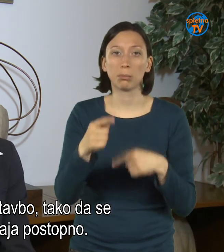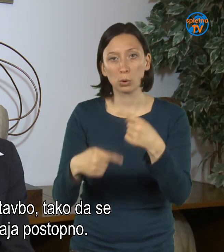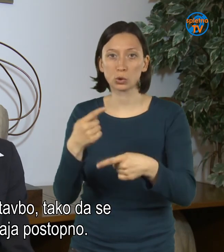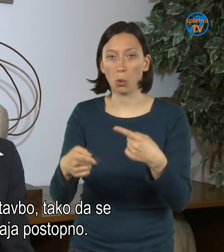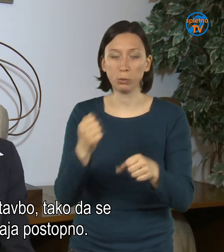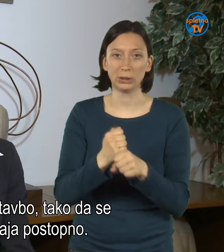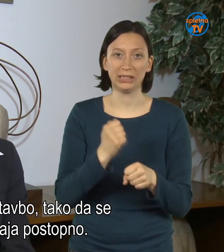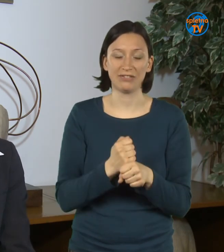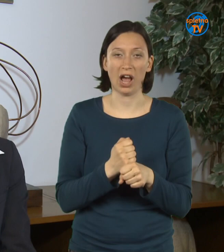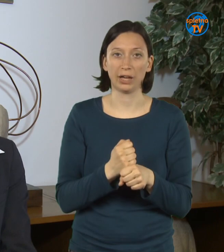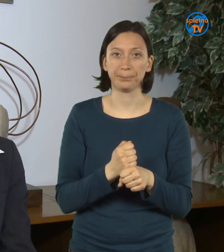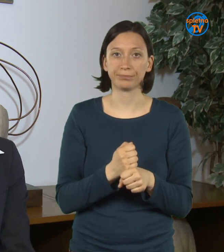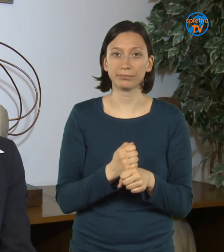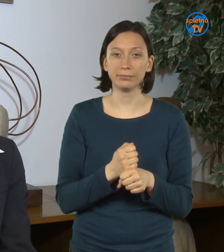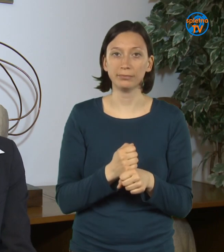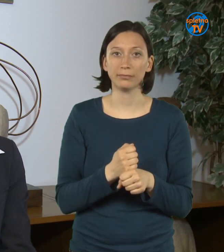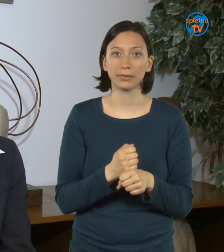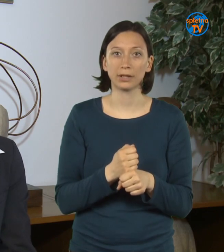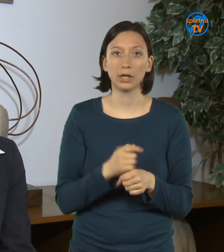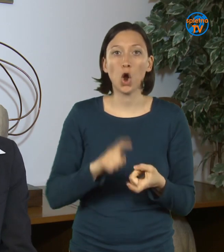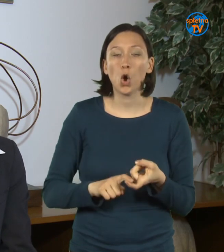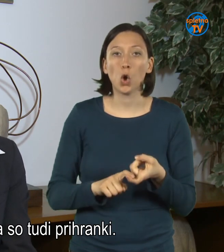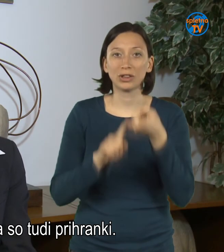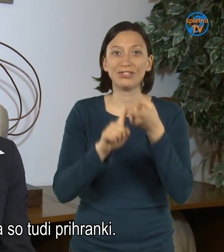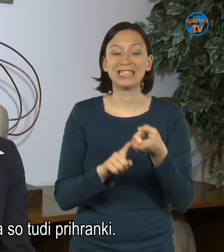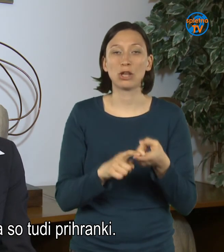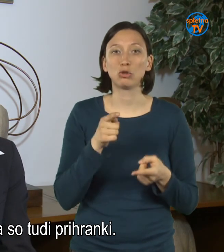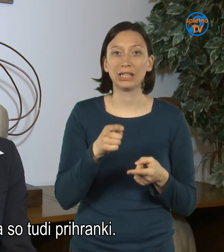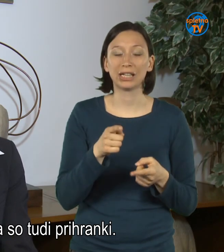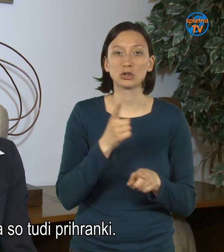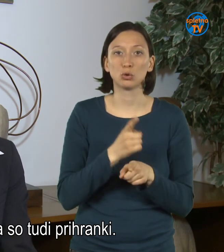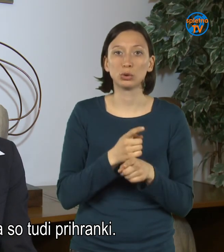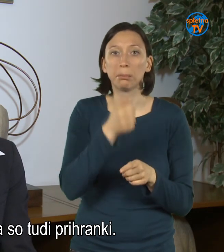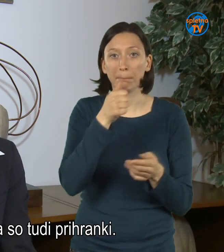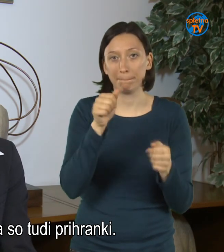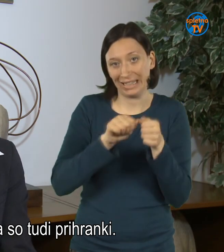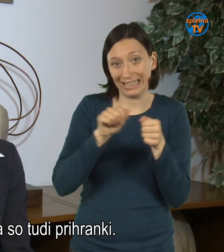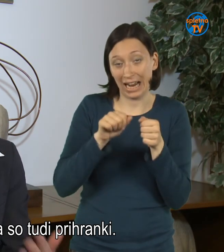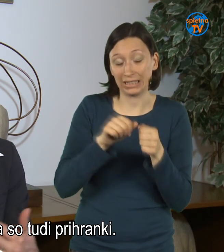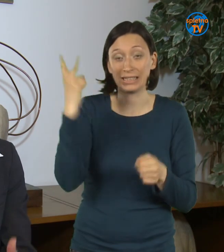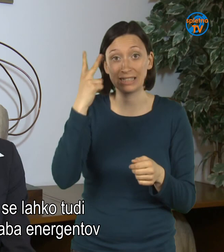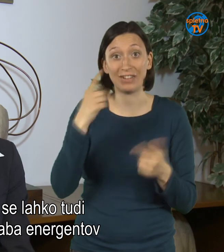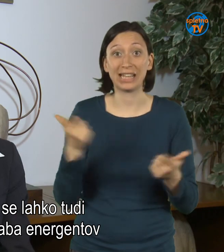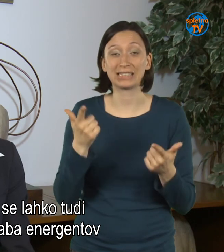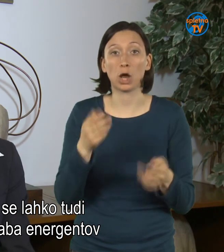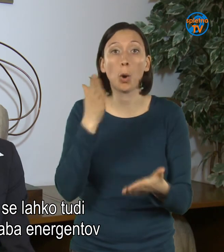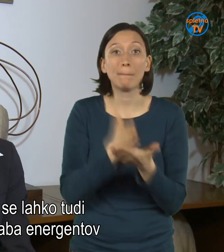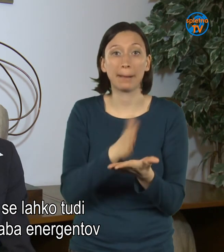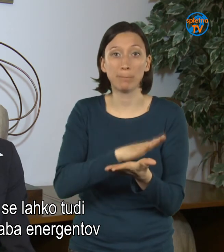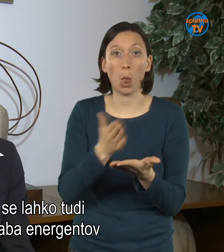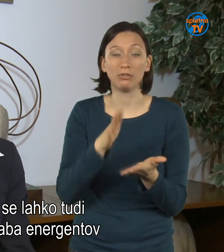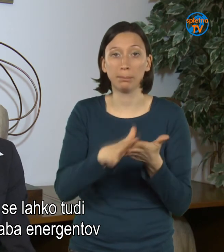izvaja postopno. Tako da pač odvisno od tega pa so tudi prihranki, seveda pa se lahko